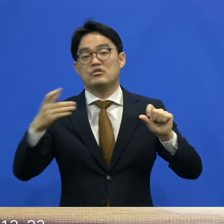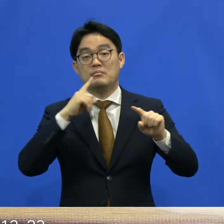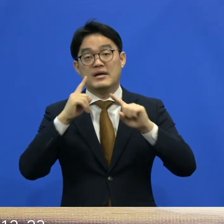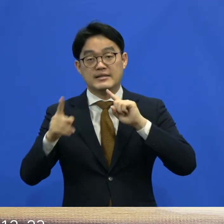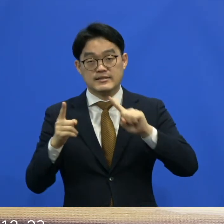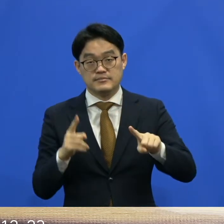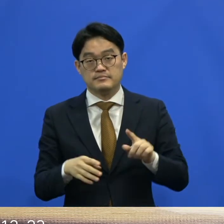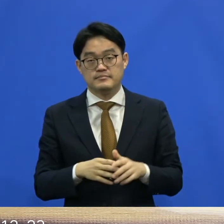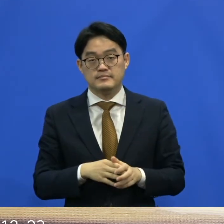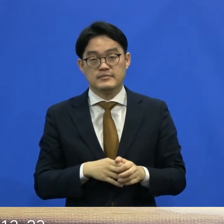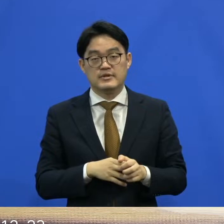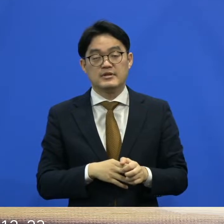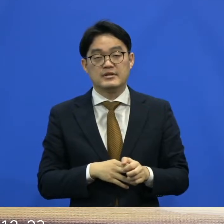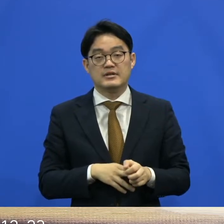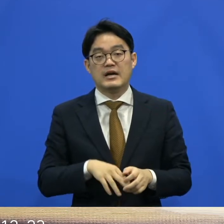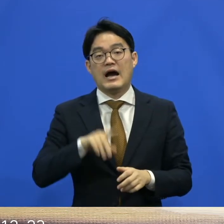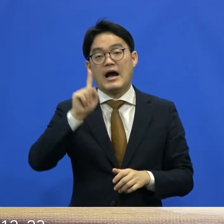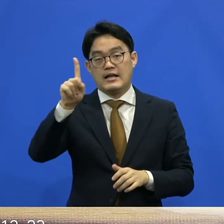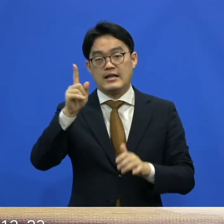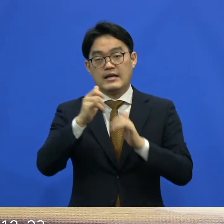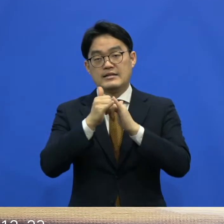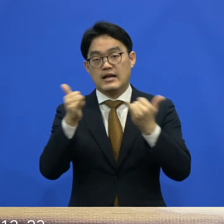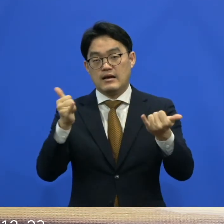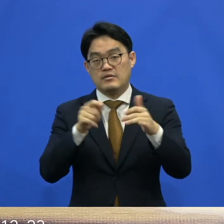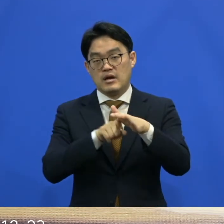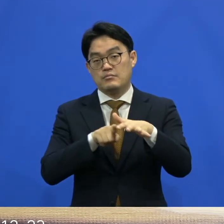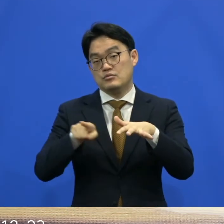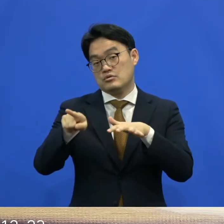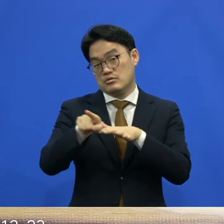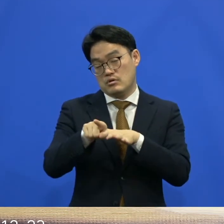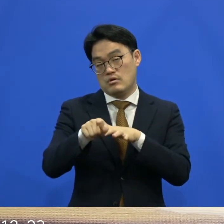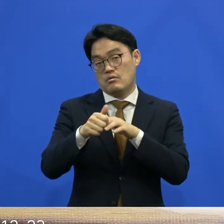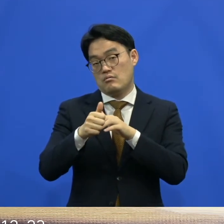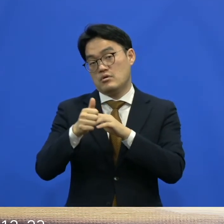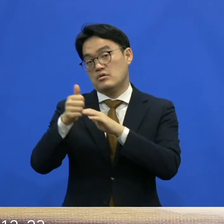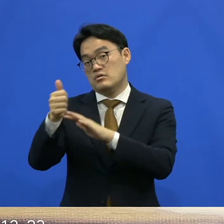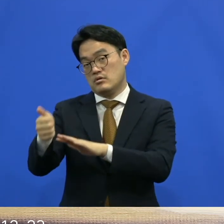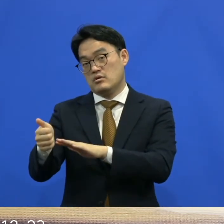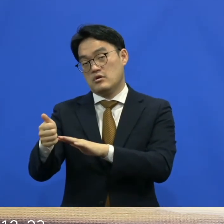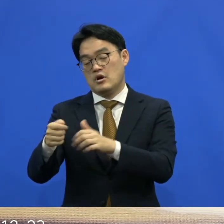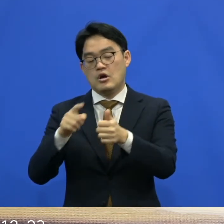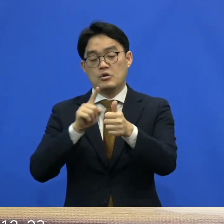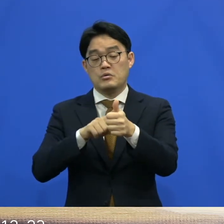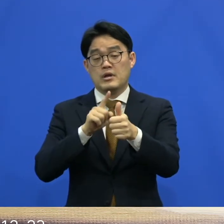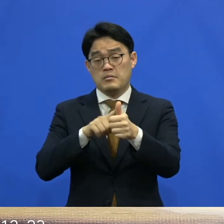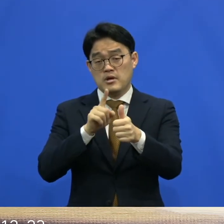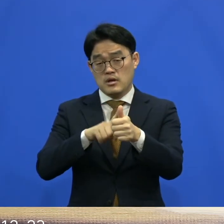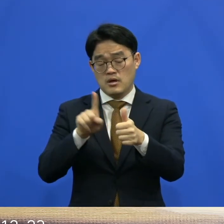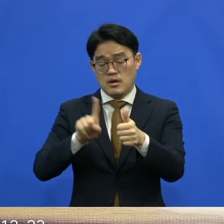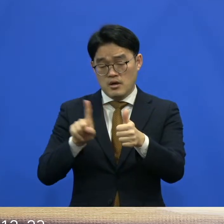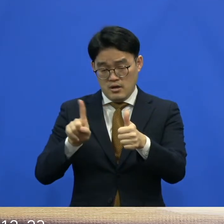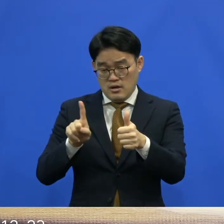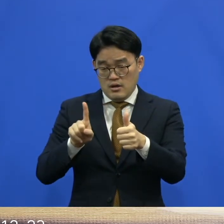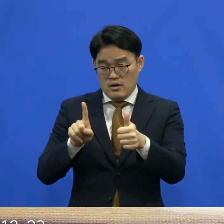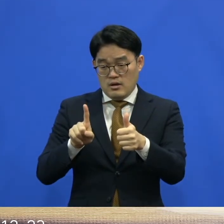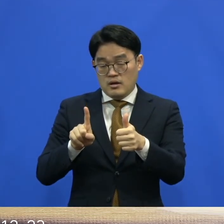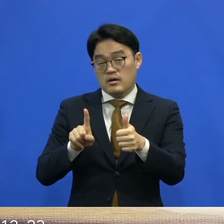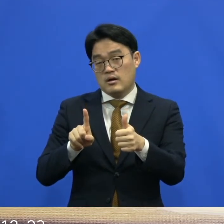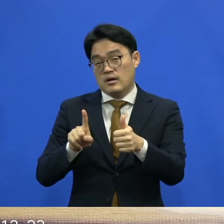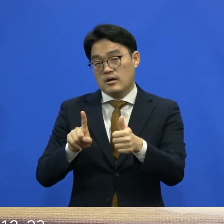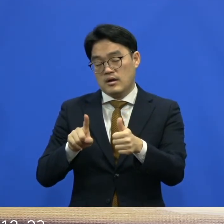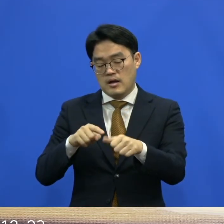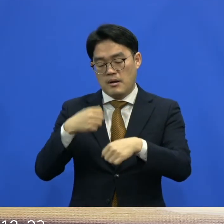요셉이 종으로 팔렸도다. 그의 발은 착고를 차고 그의 몸은